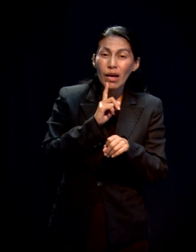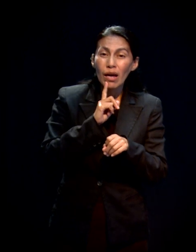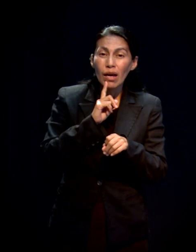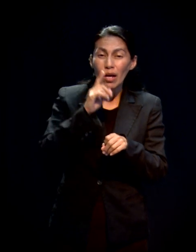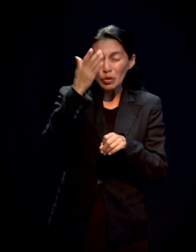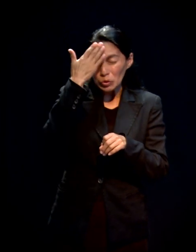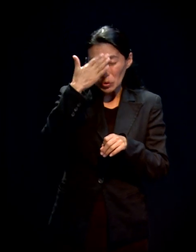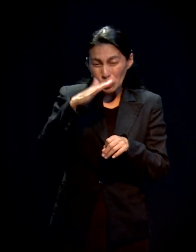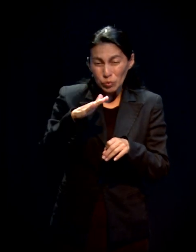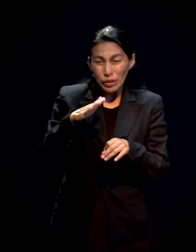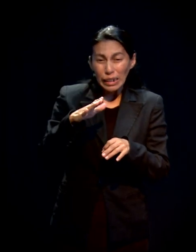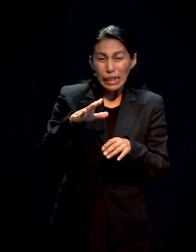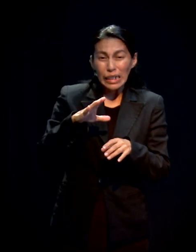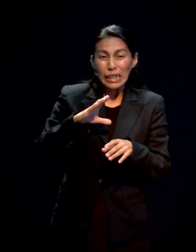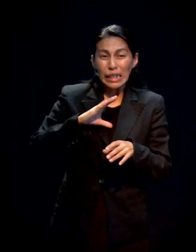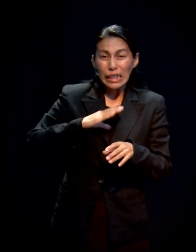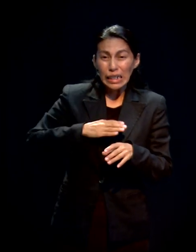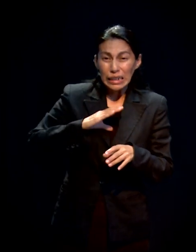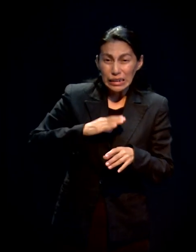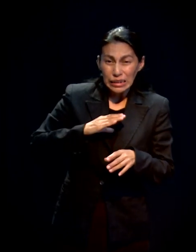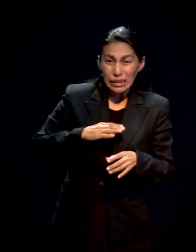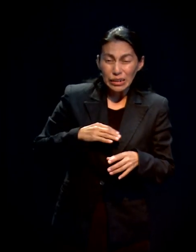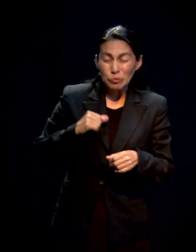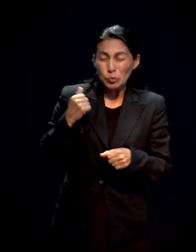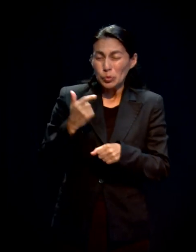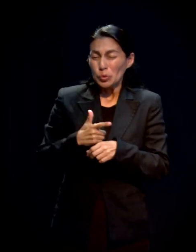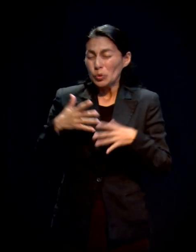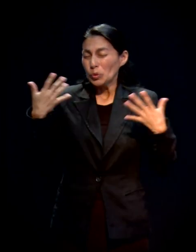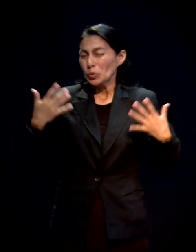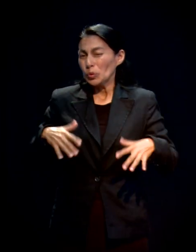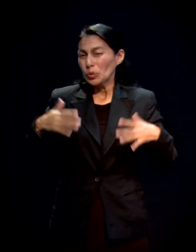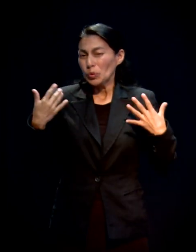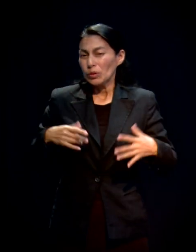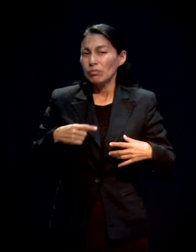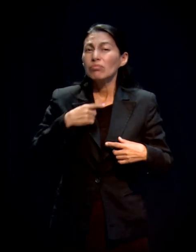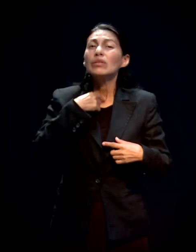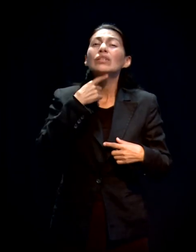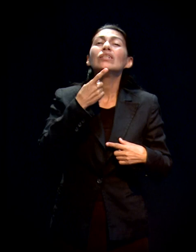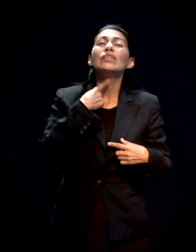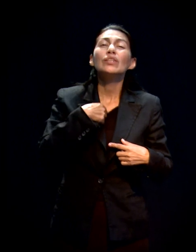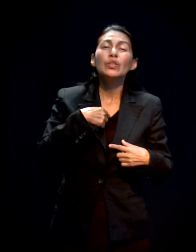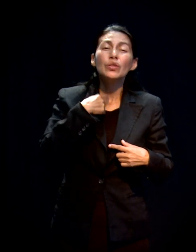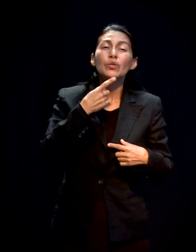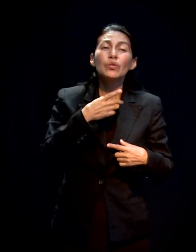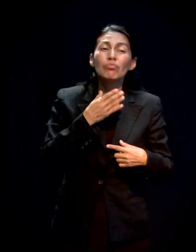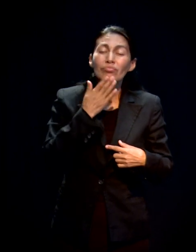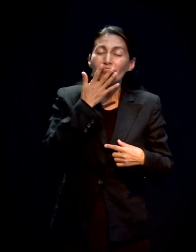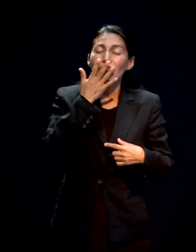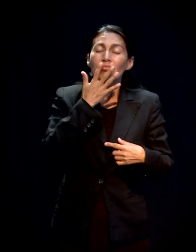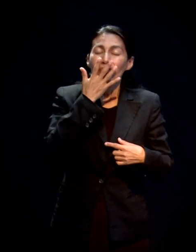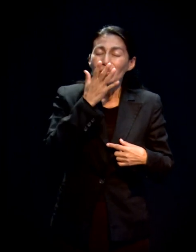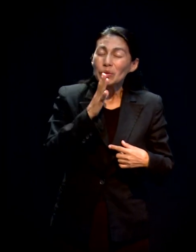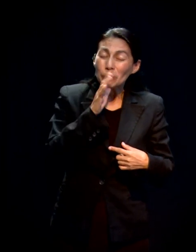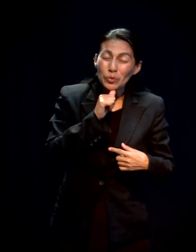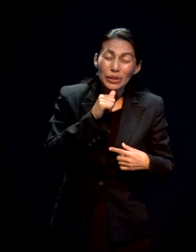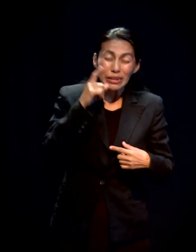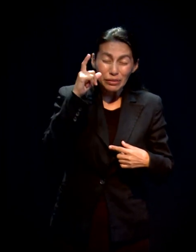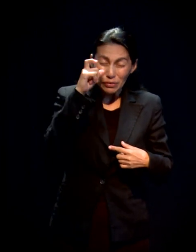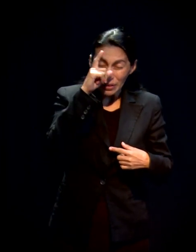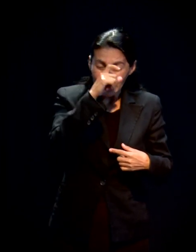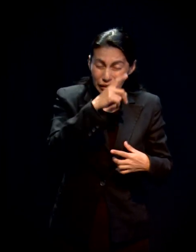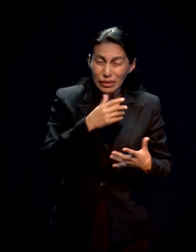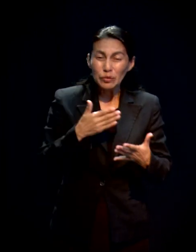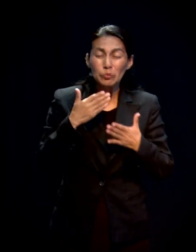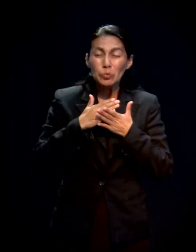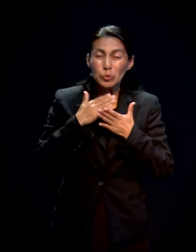que tenía cáncer y que pues estaba afectando sus vías respiratorias entonces